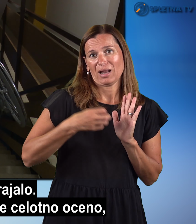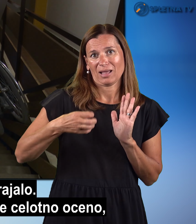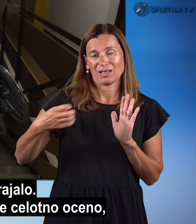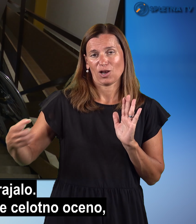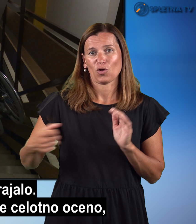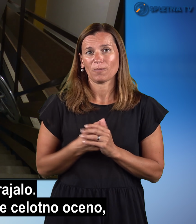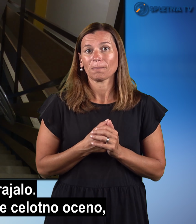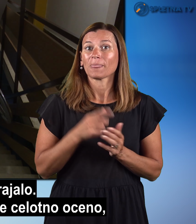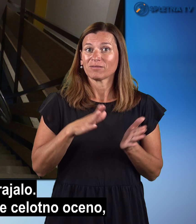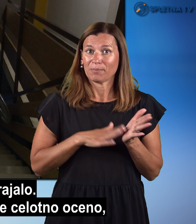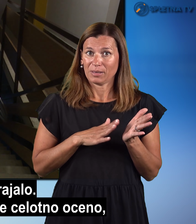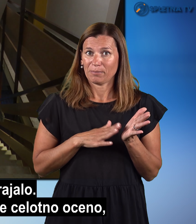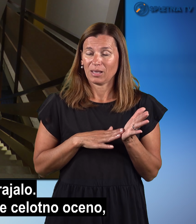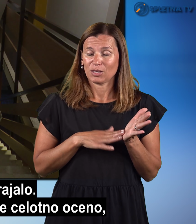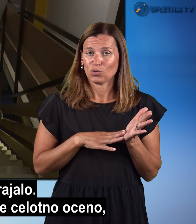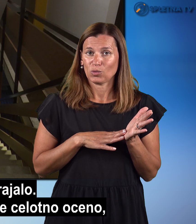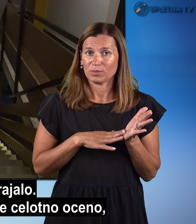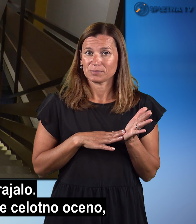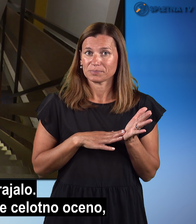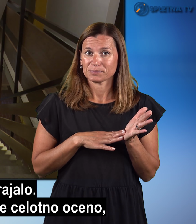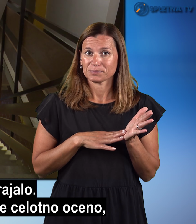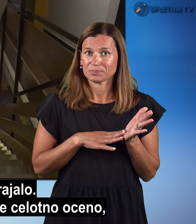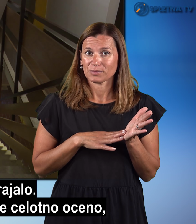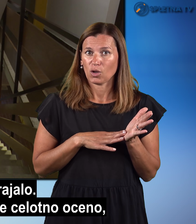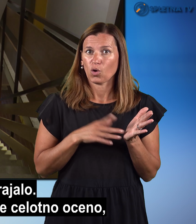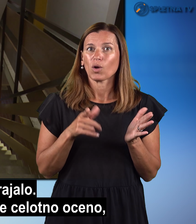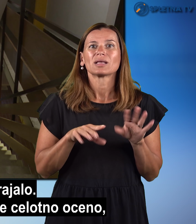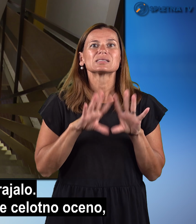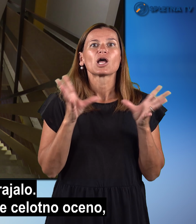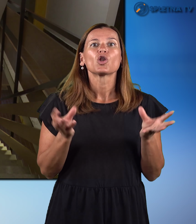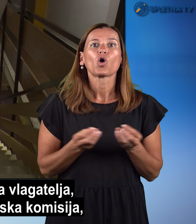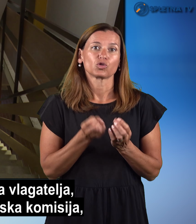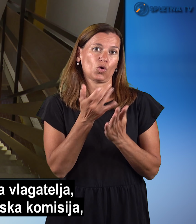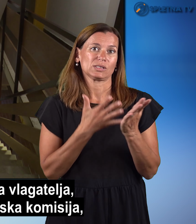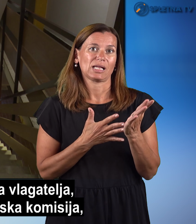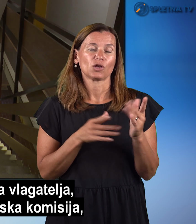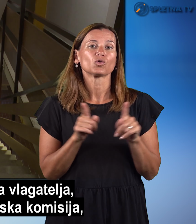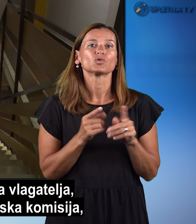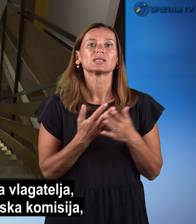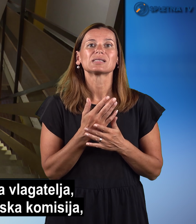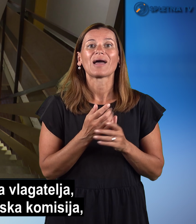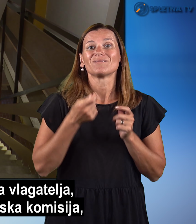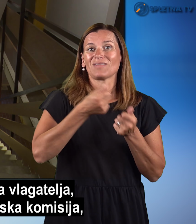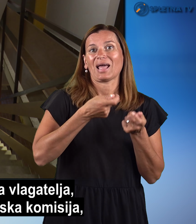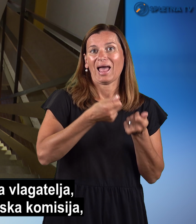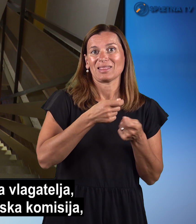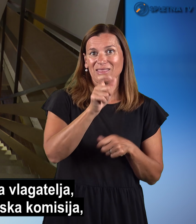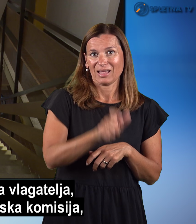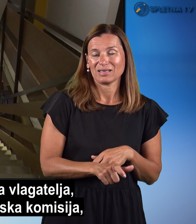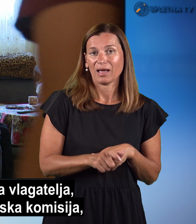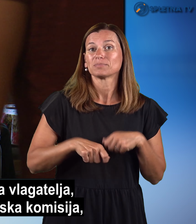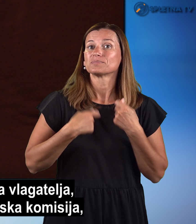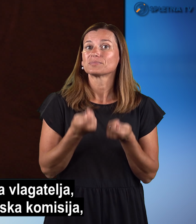trajalo. Zdaj v primeru, ko je celotno oceno, se pravi tudi za vlagatelja,